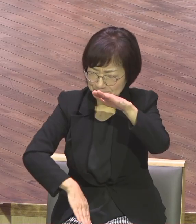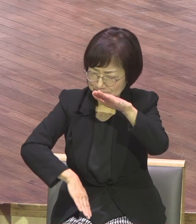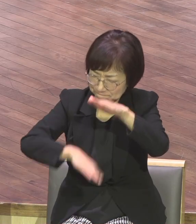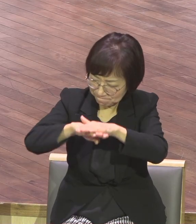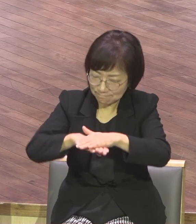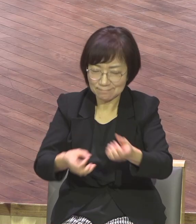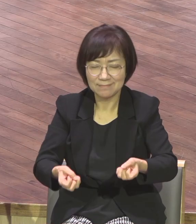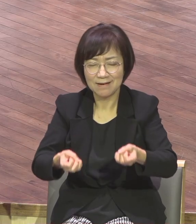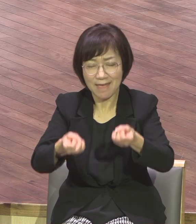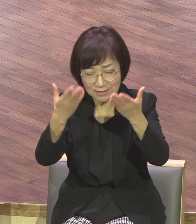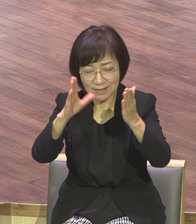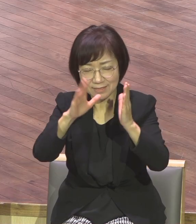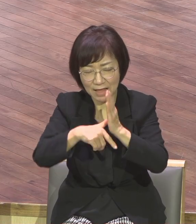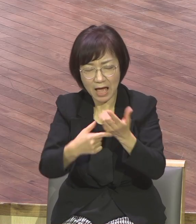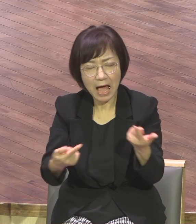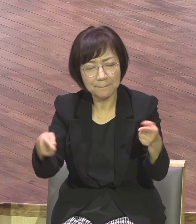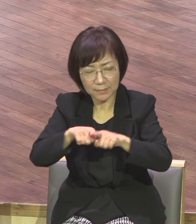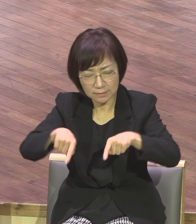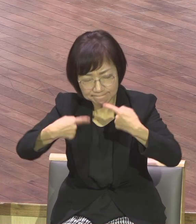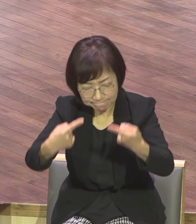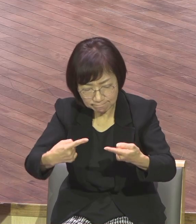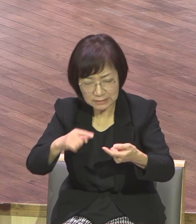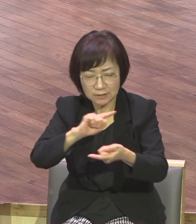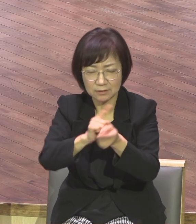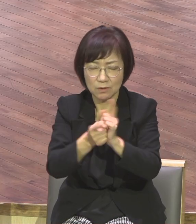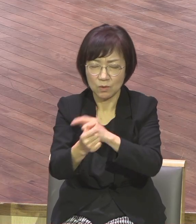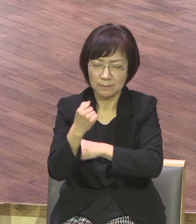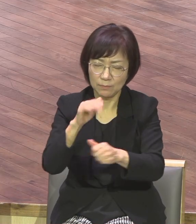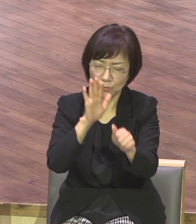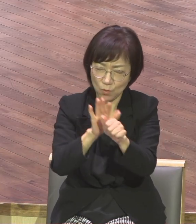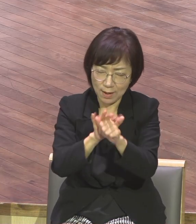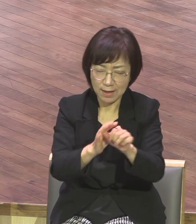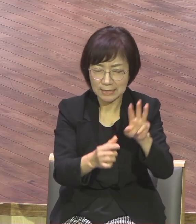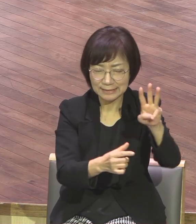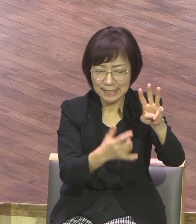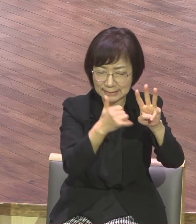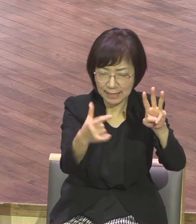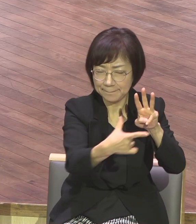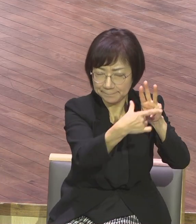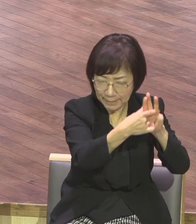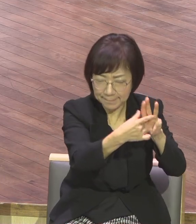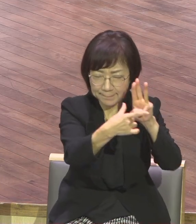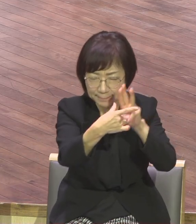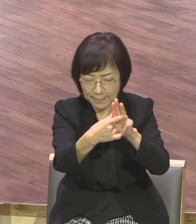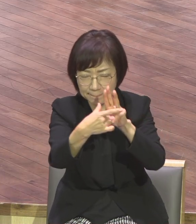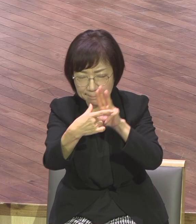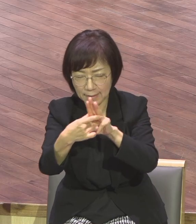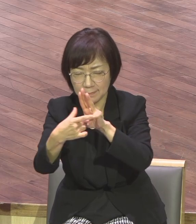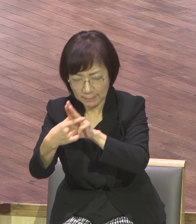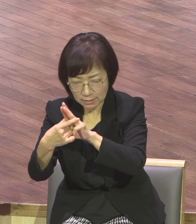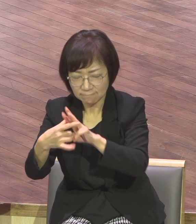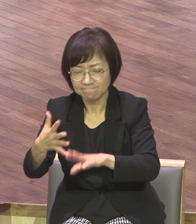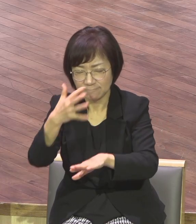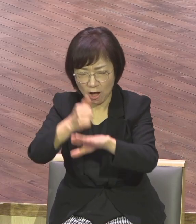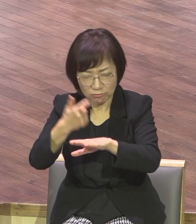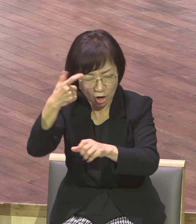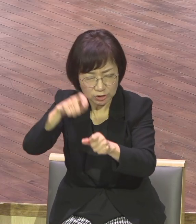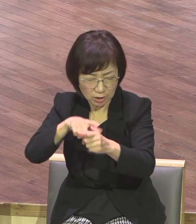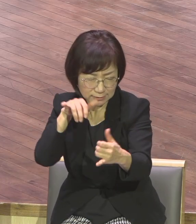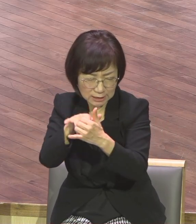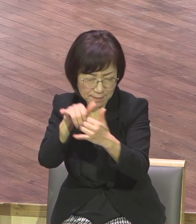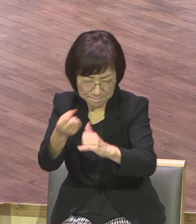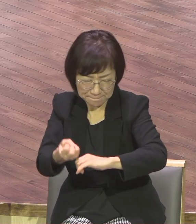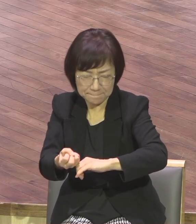운동에 참여하고 서로 힘을 합쳐서 3.1조를 구성해서 기어 영적 싸움에서 승리하는 영적 군사들이